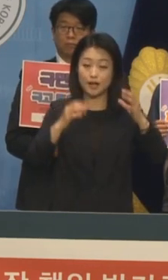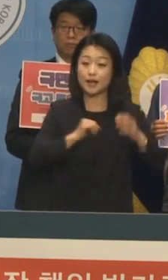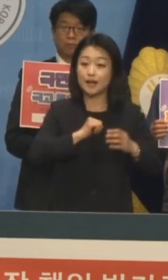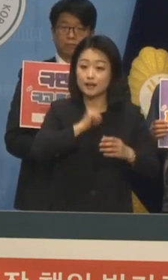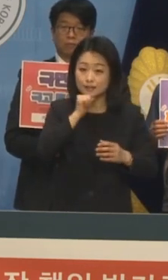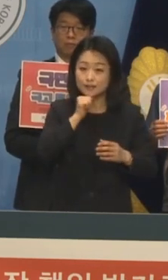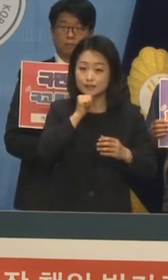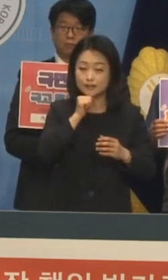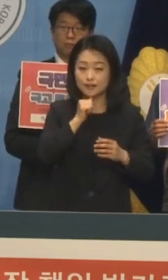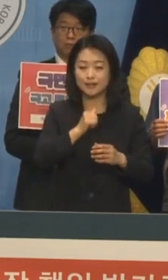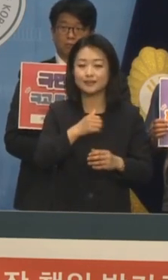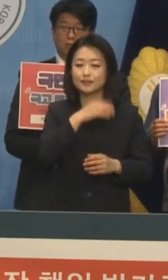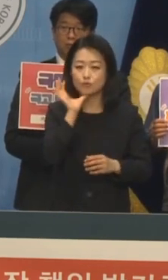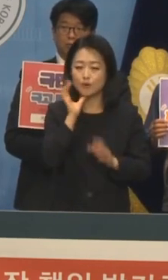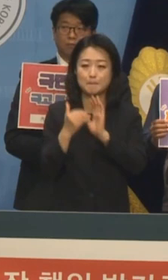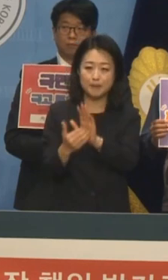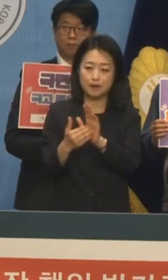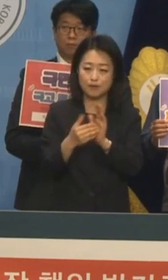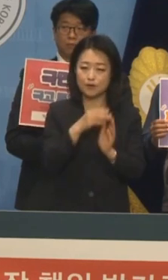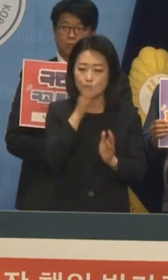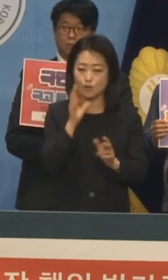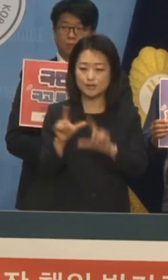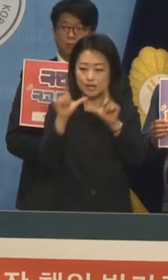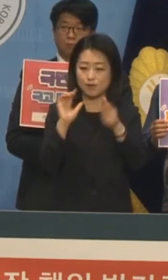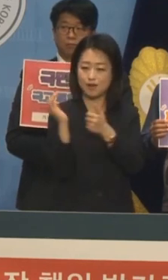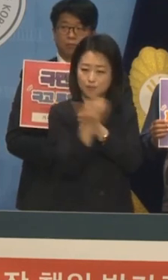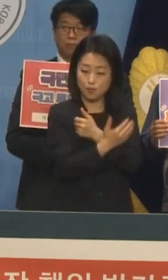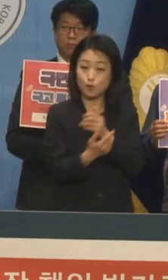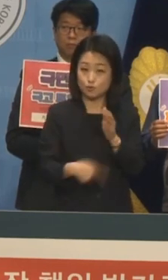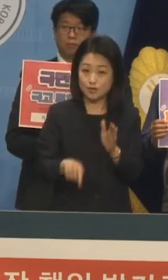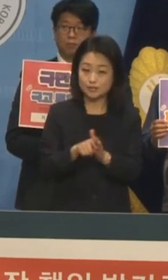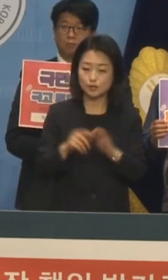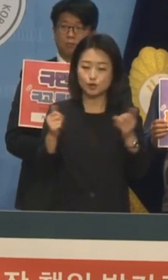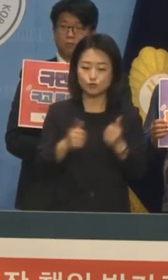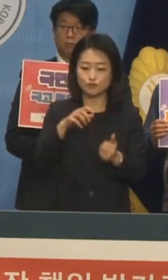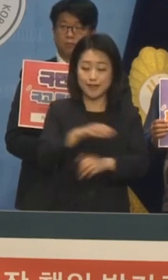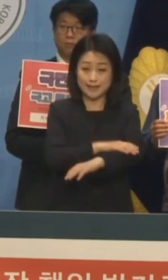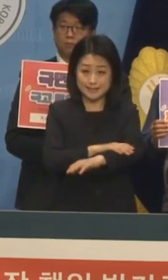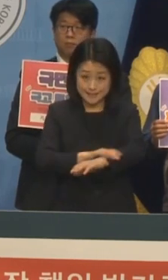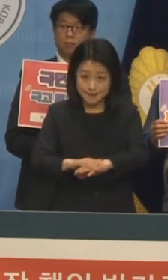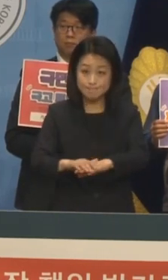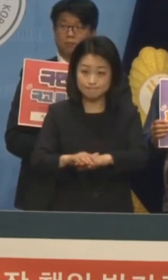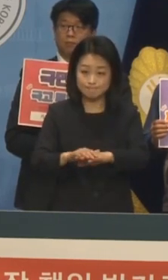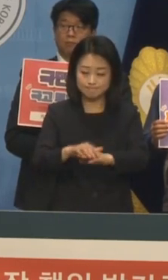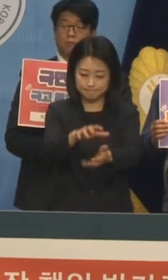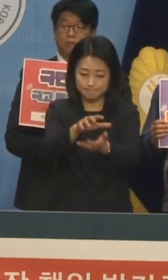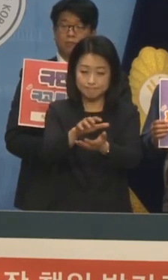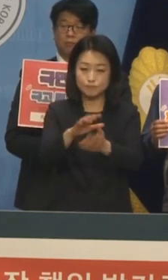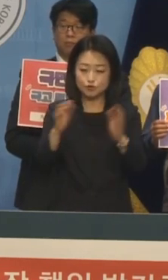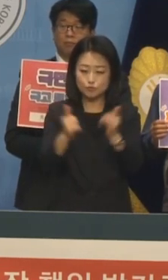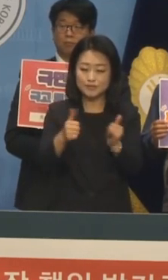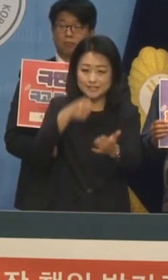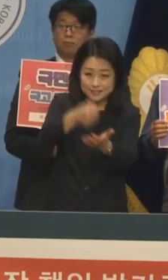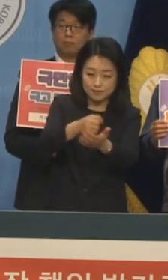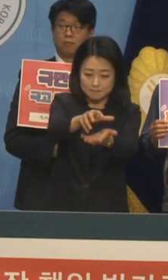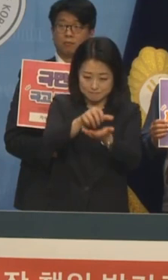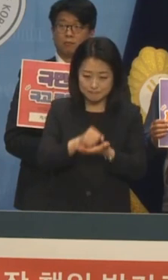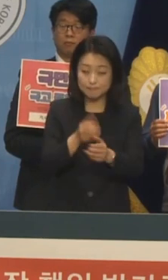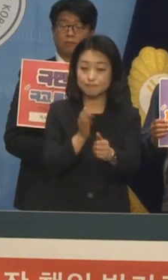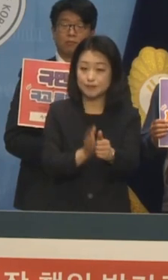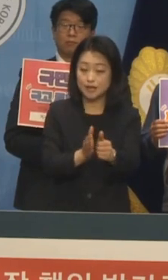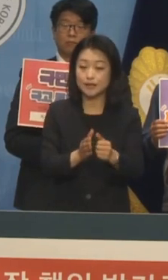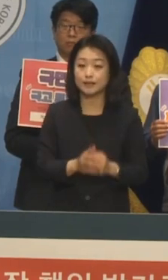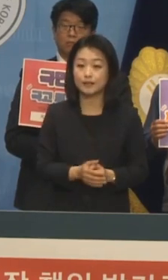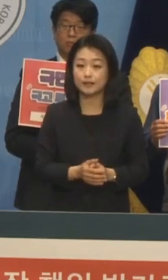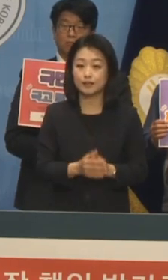수 있도록 21대 국회 임기 내 정치가 결단을 내리기를 다시 한번 촉구합니다. 국민연금에 대한 국가의